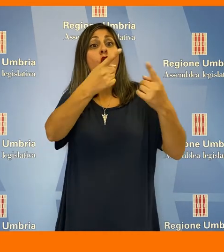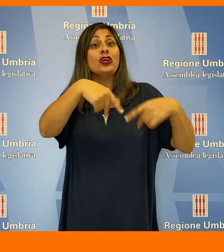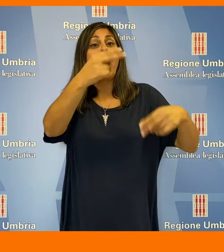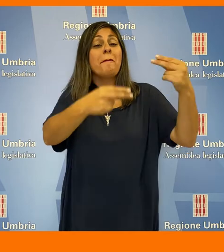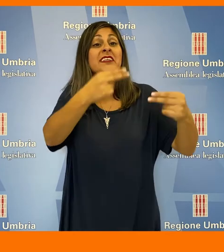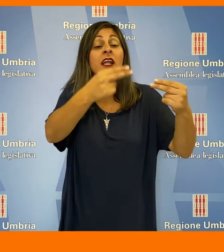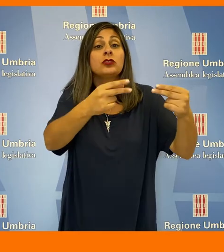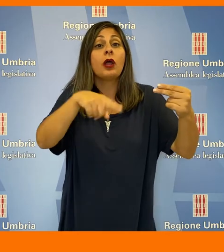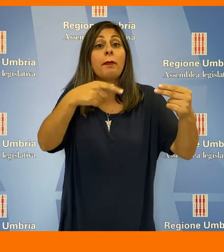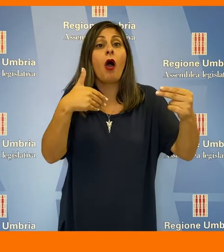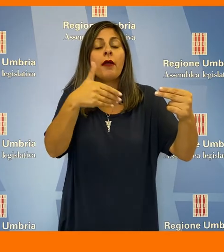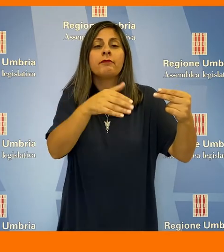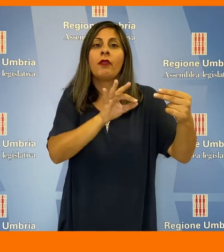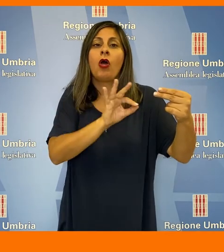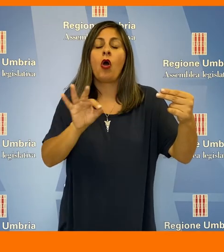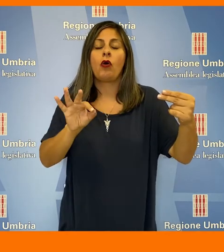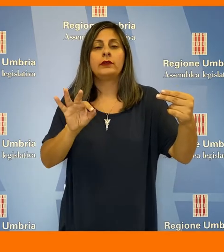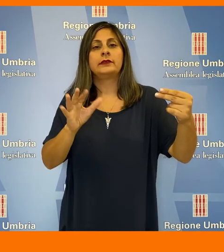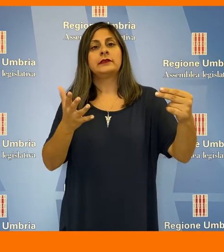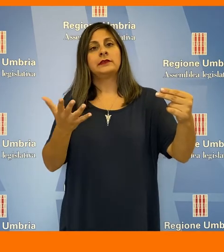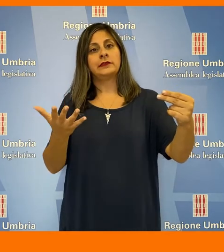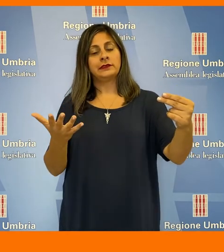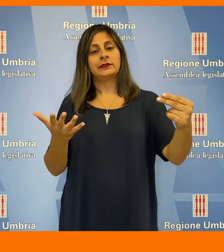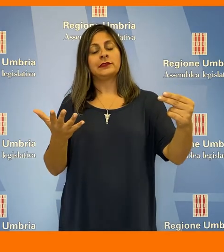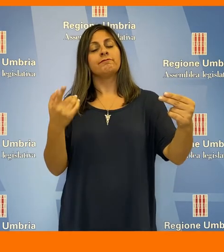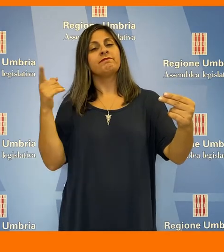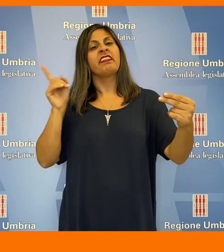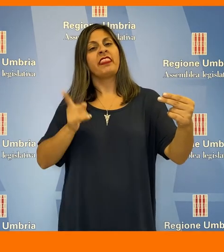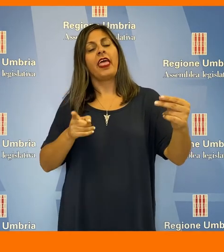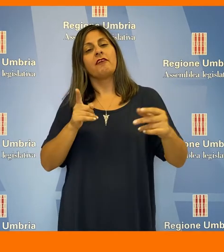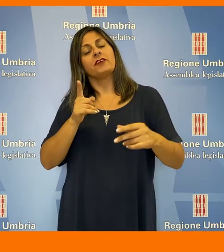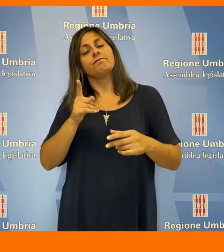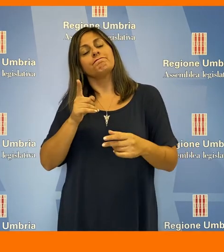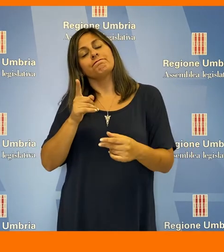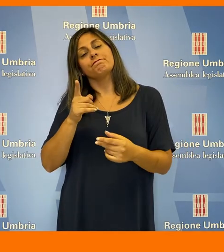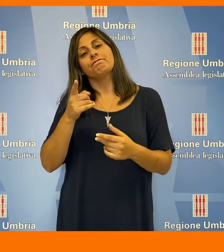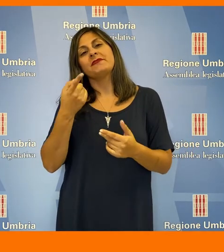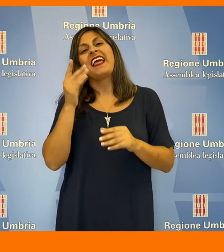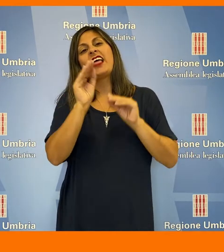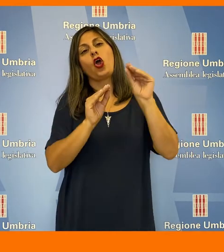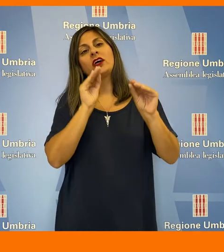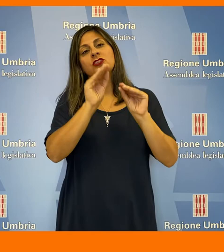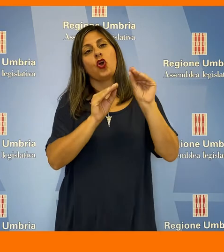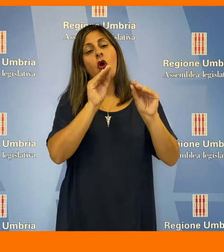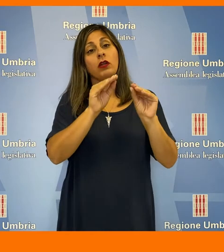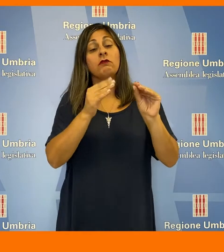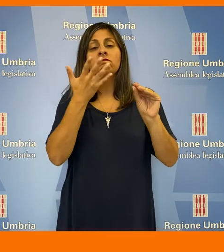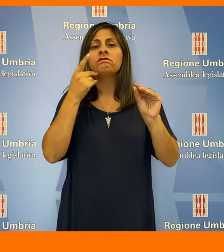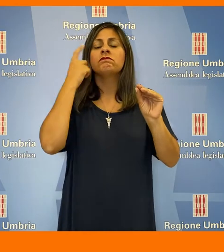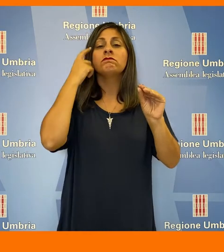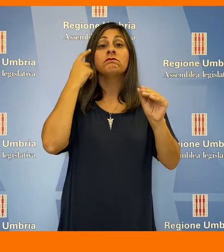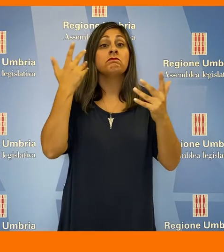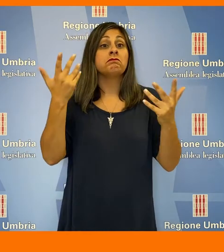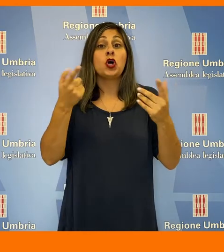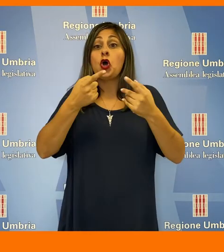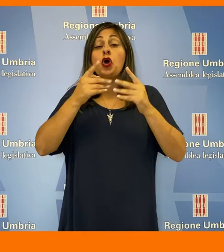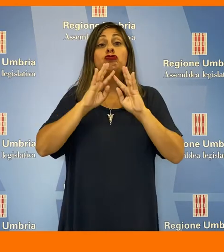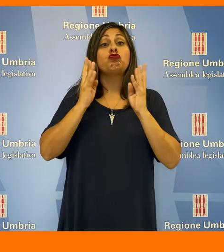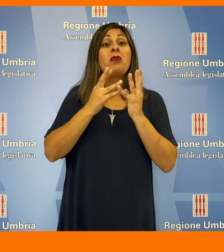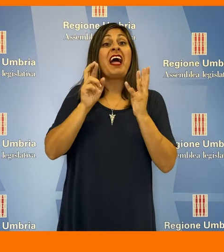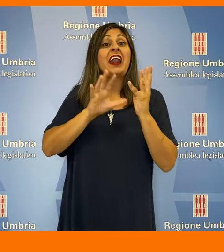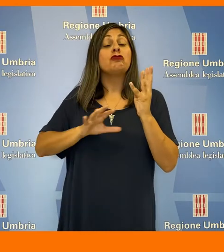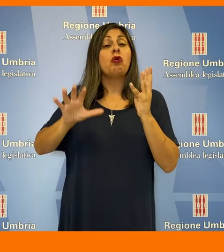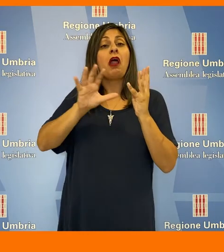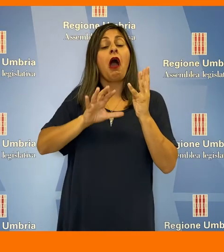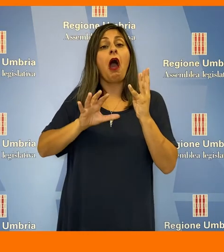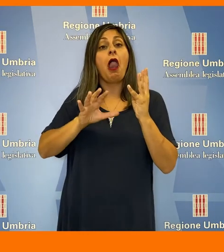ottenuto rappresentanti della regione nel consiglio di amministrazione, sottolinea Bettarelli, che annuncia un'interrogazione per chiedere quale potrà essere il